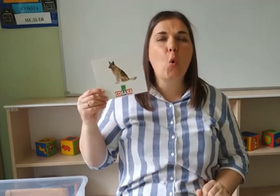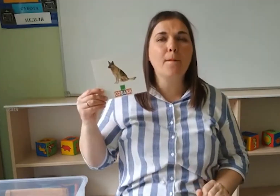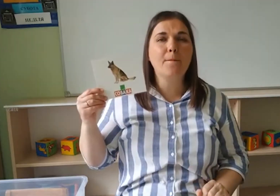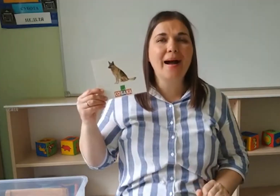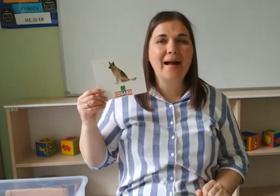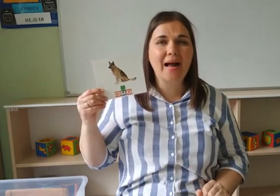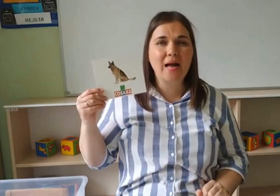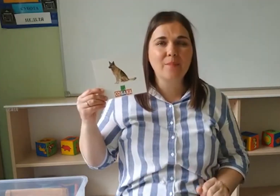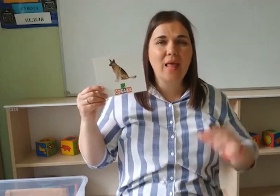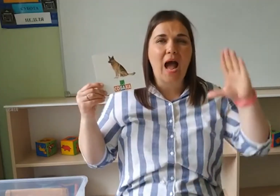Собака.